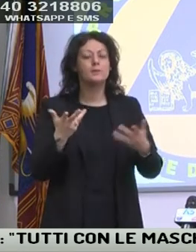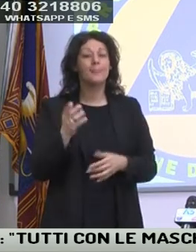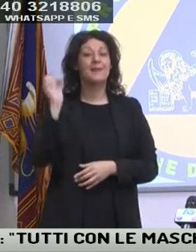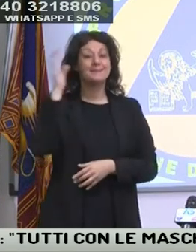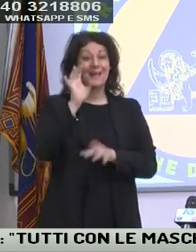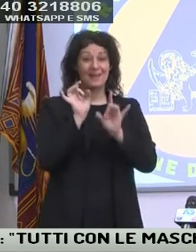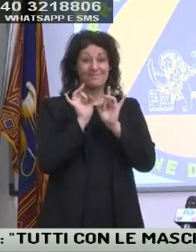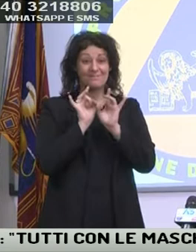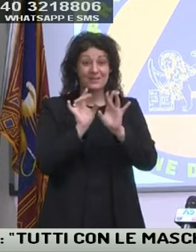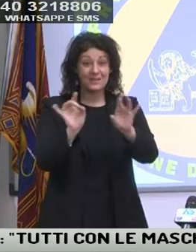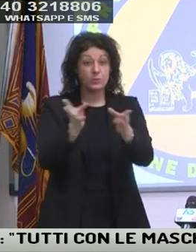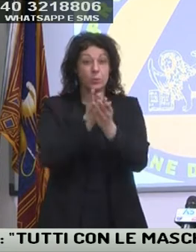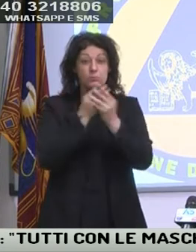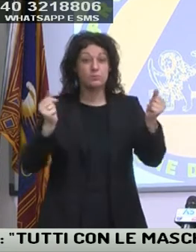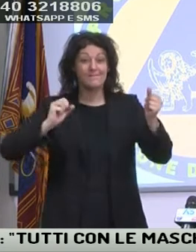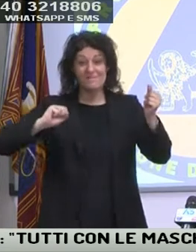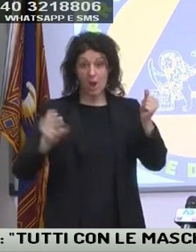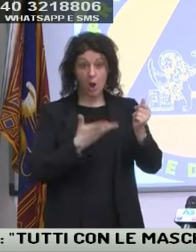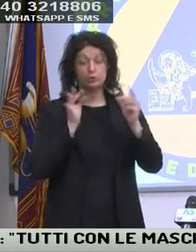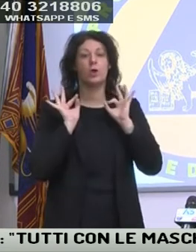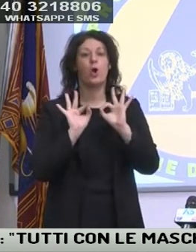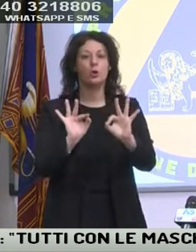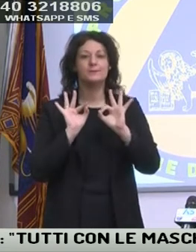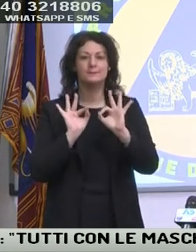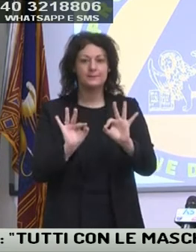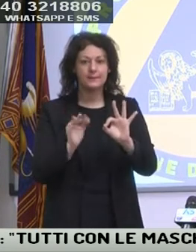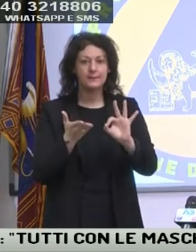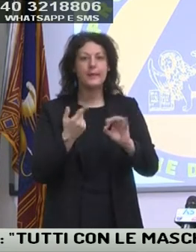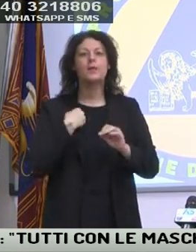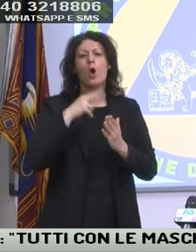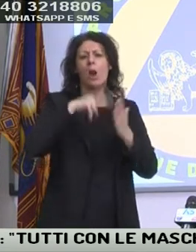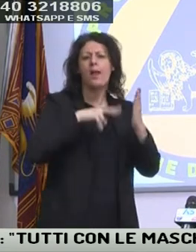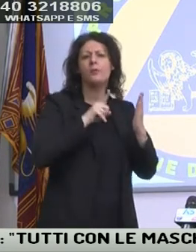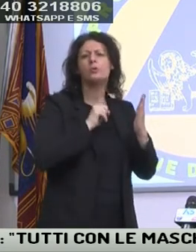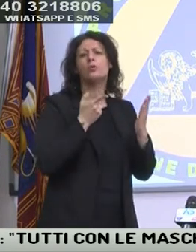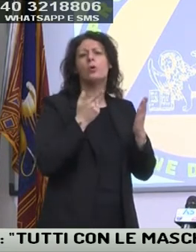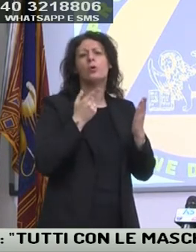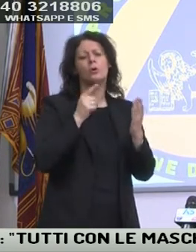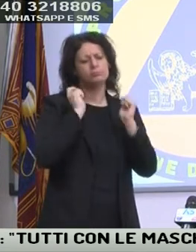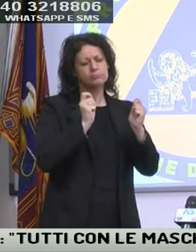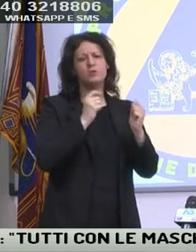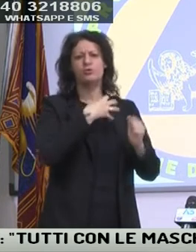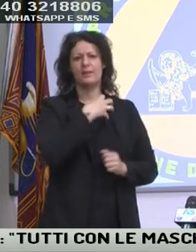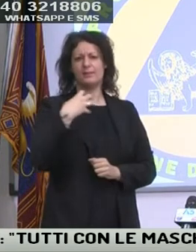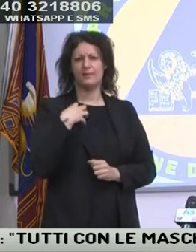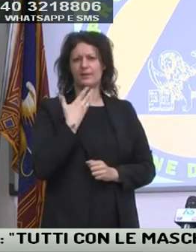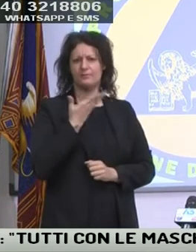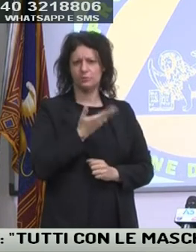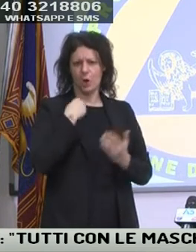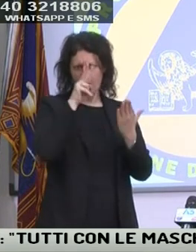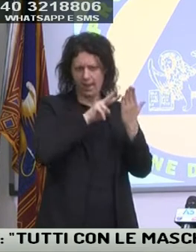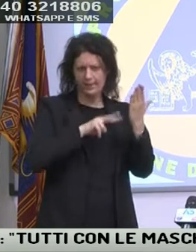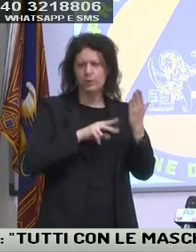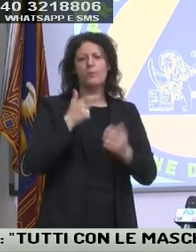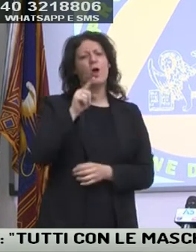questa velocità, da quello che ho letto io nella letteratura scientifica, perché vedo un sacco di gente che commenta, ma ho l'impressione